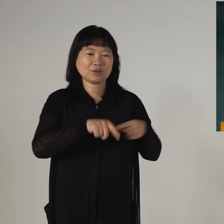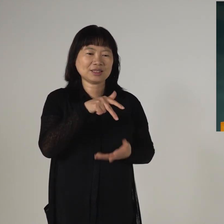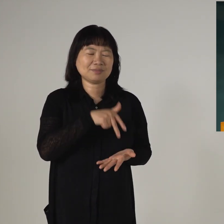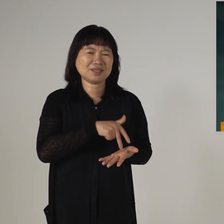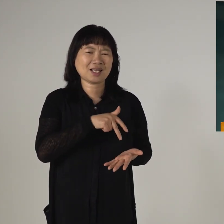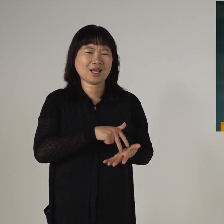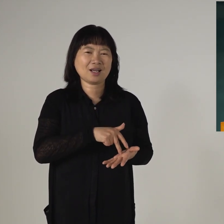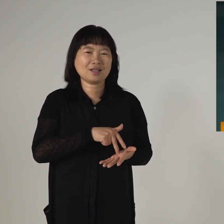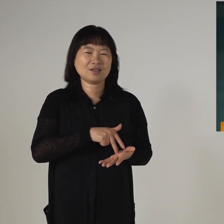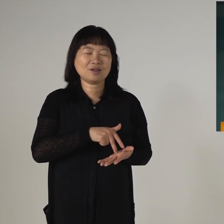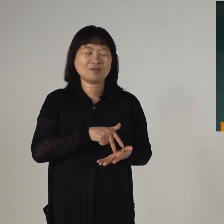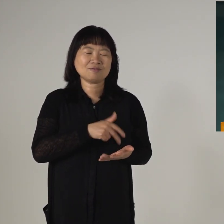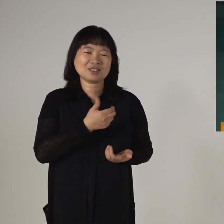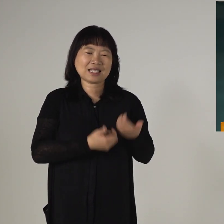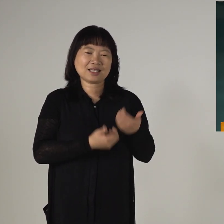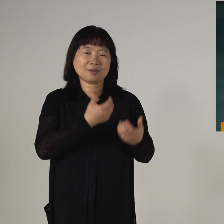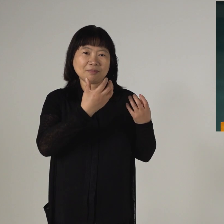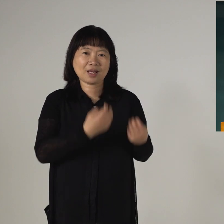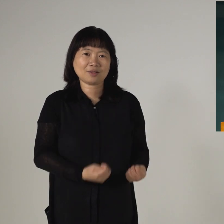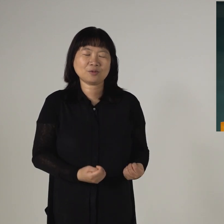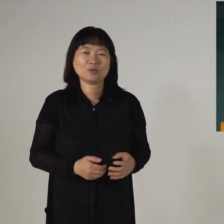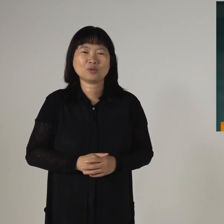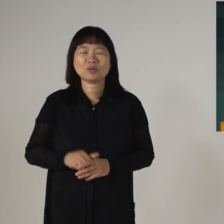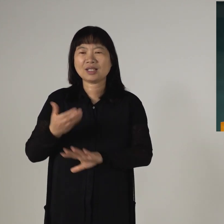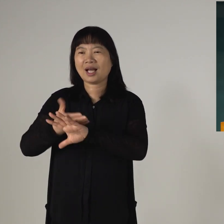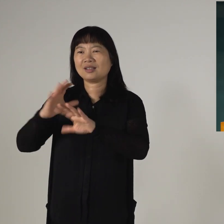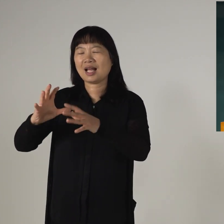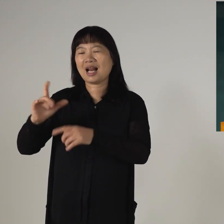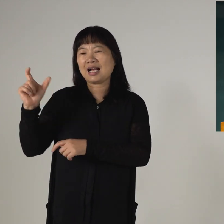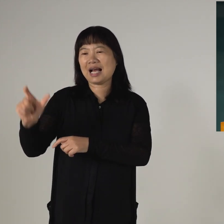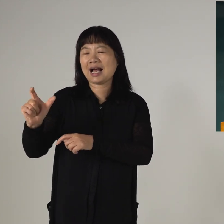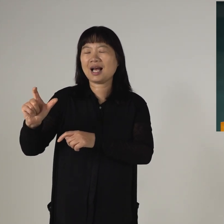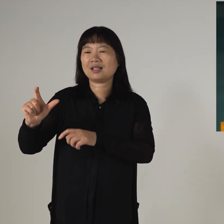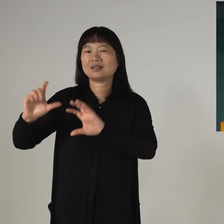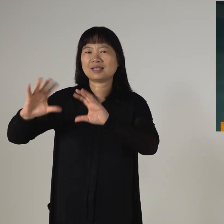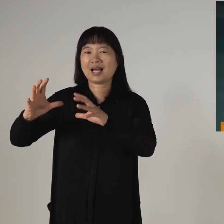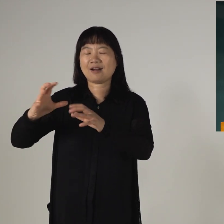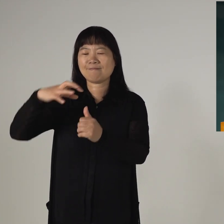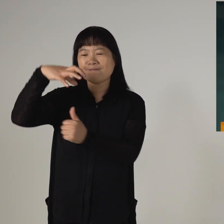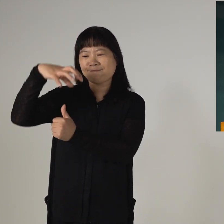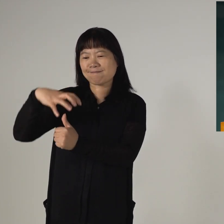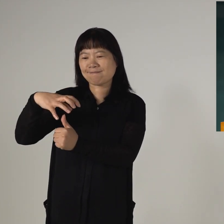가지 물리적으로도 자유롭지 못합니다. 또